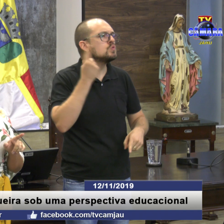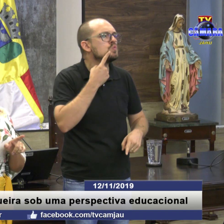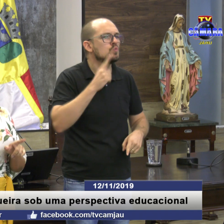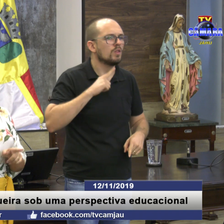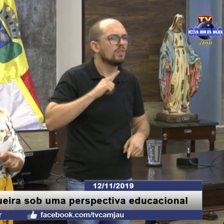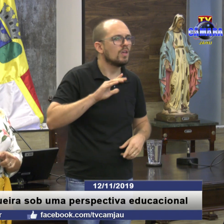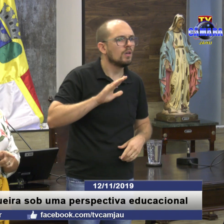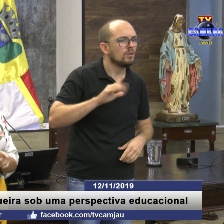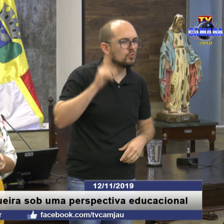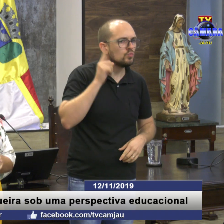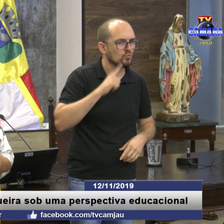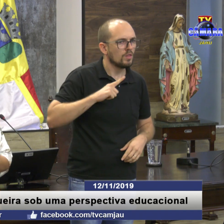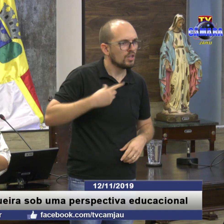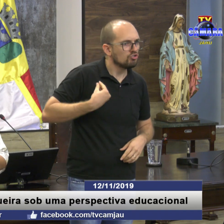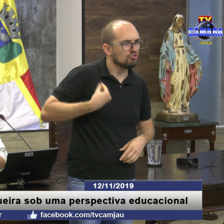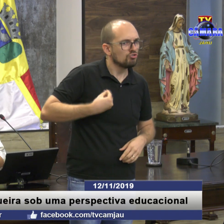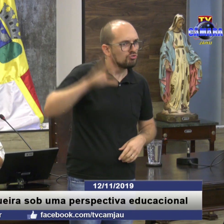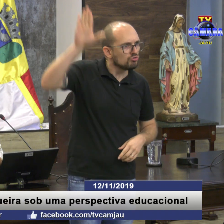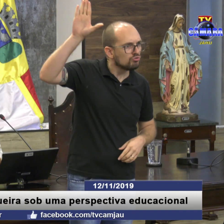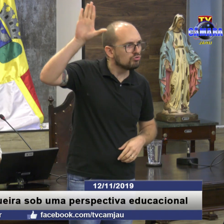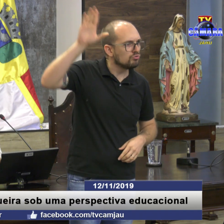viu que tem alguns surdos, né?